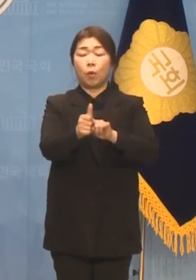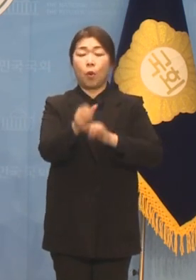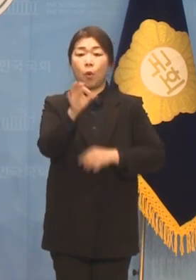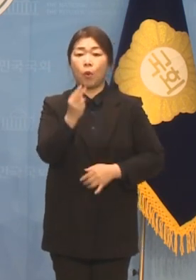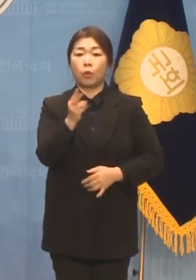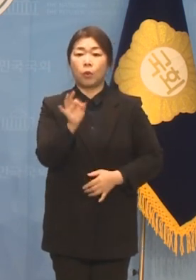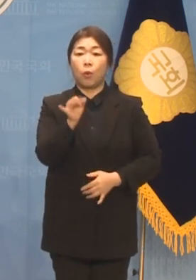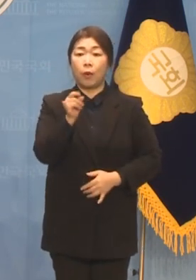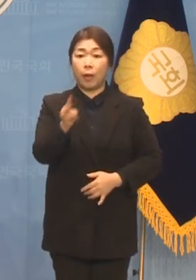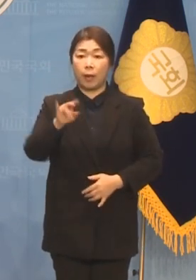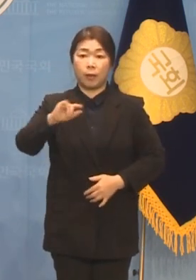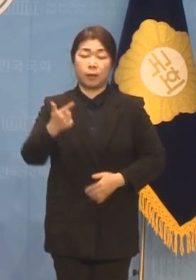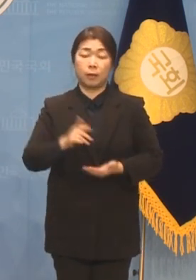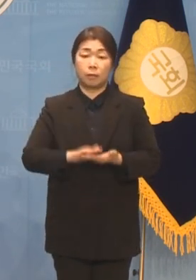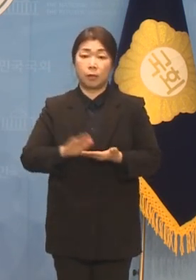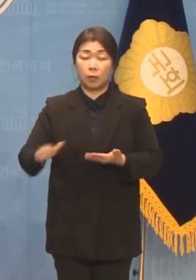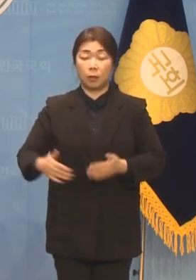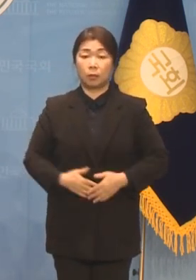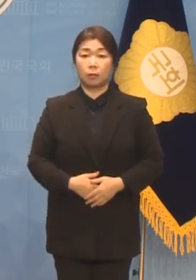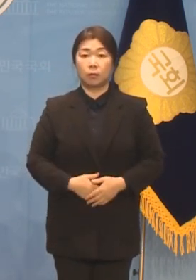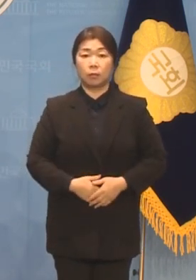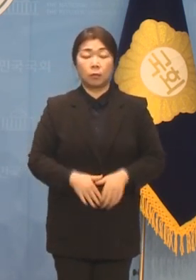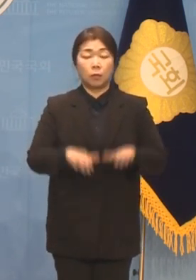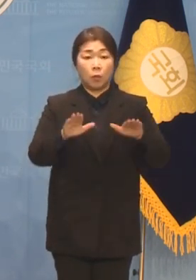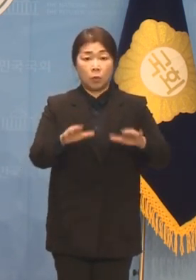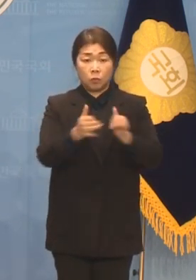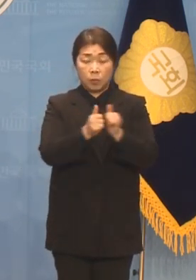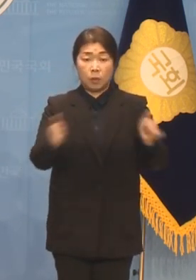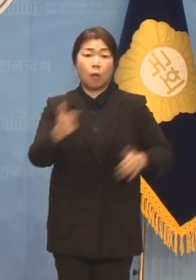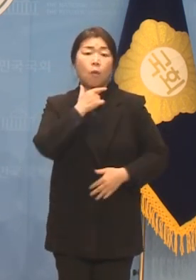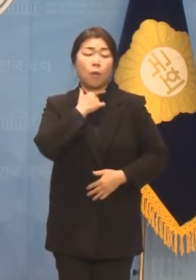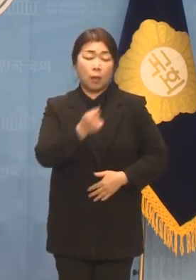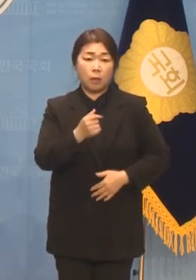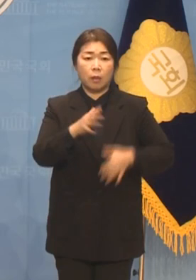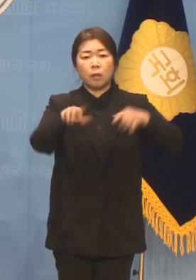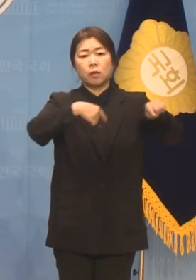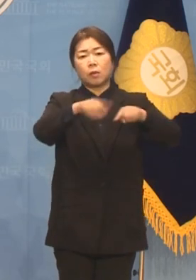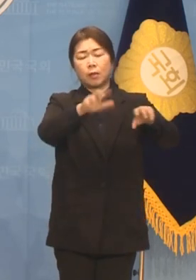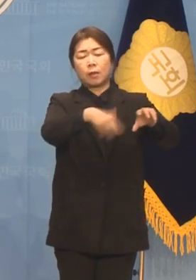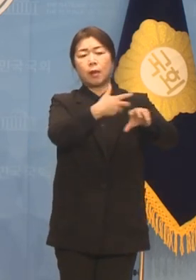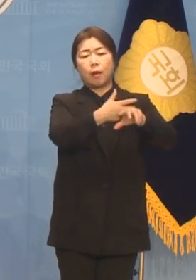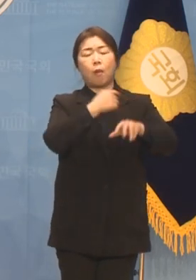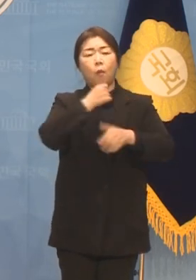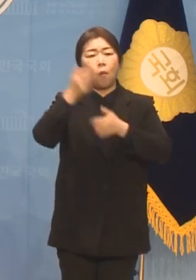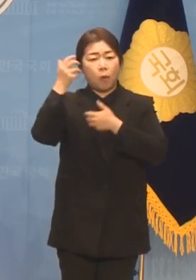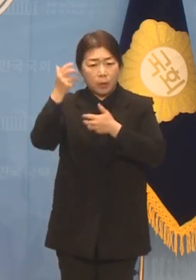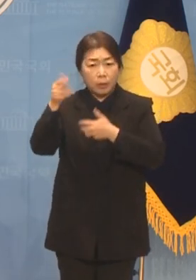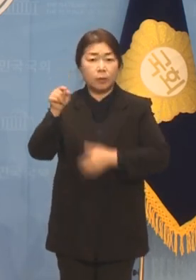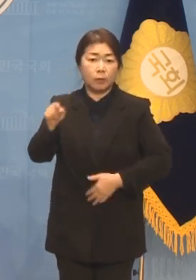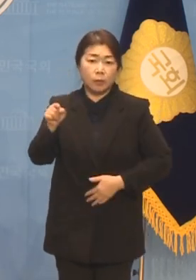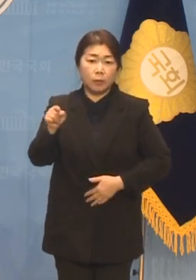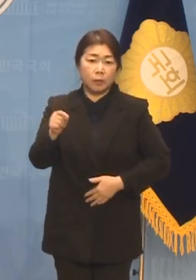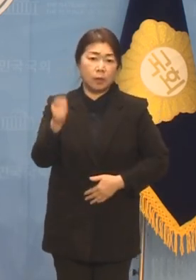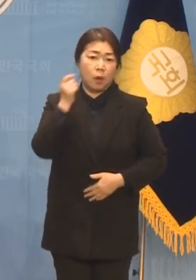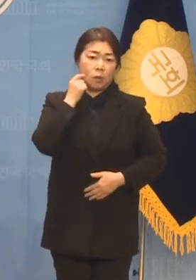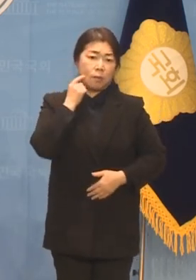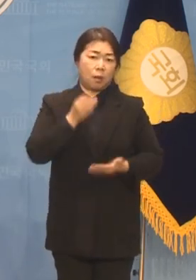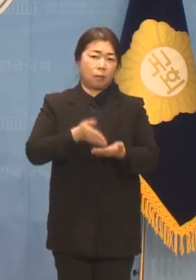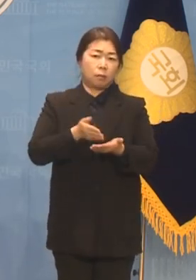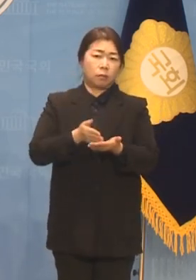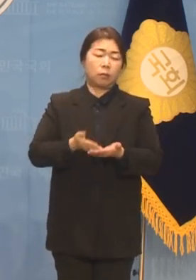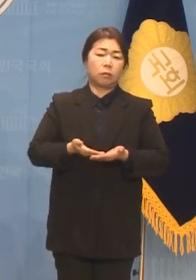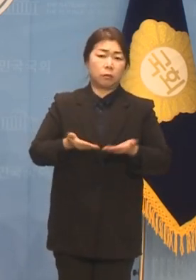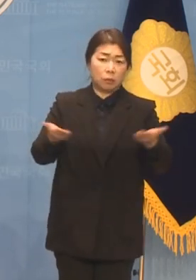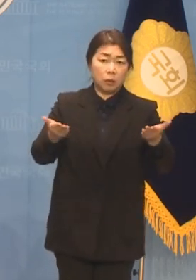용혜인입니다. 오늘은 국민들이 바라는 정치개혁의 열망을 거짓말로 호도하고 있는